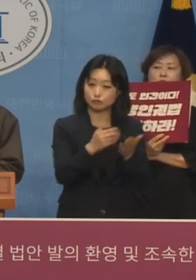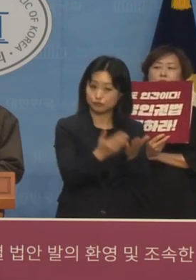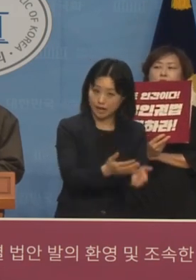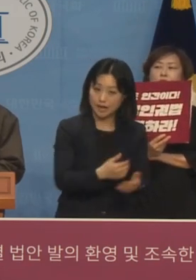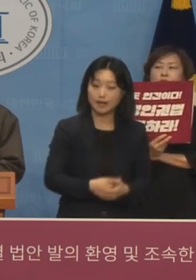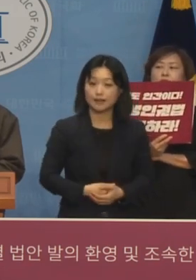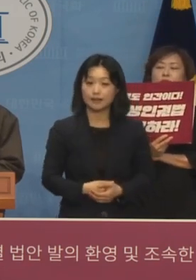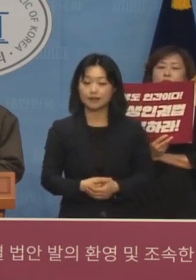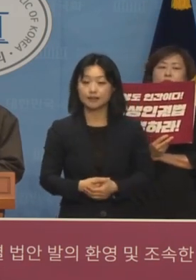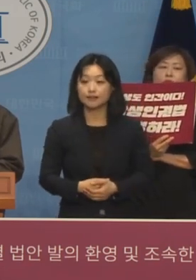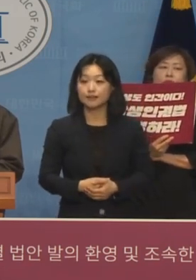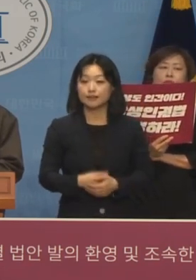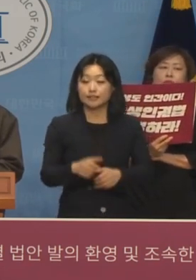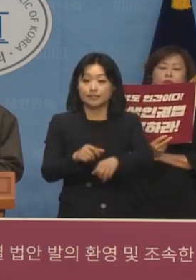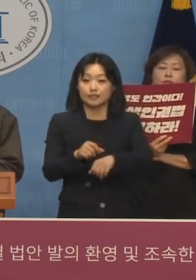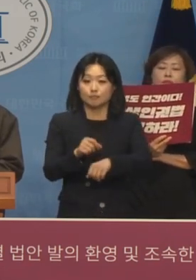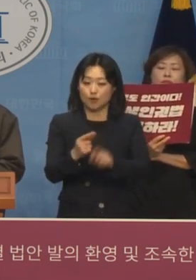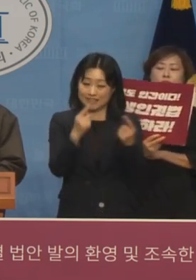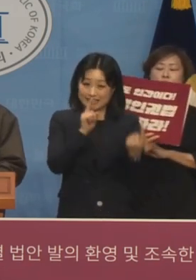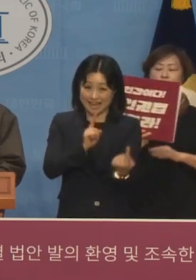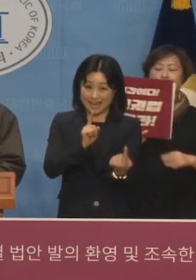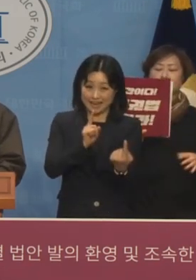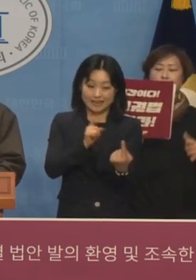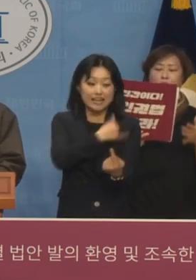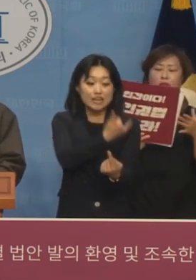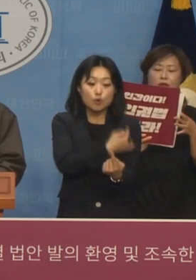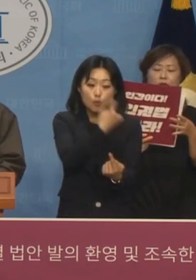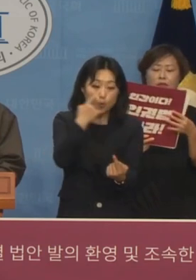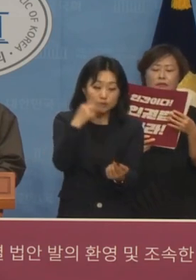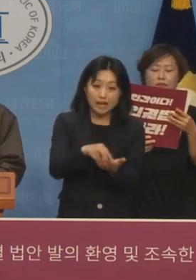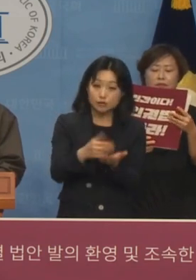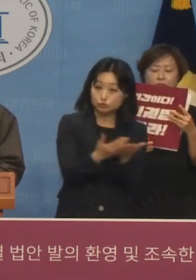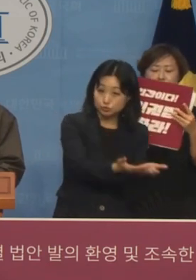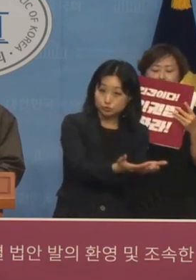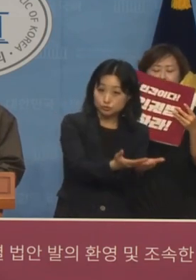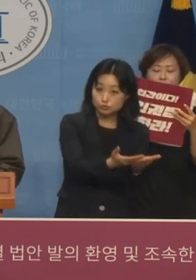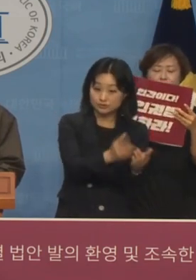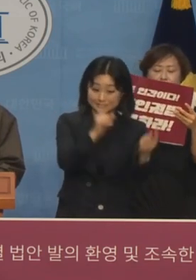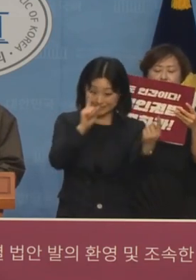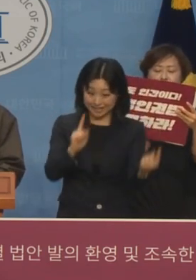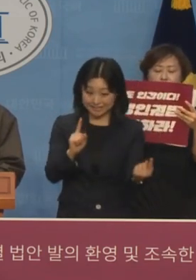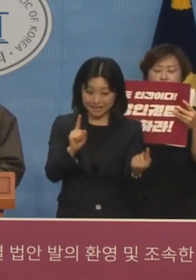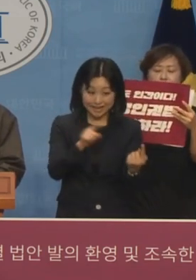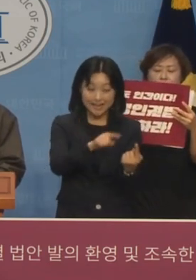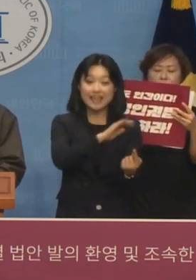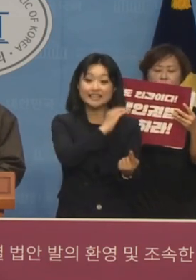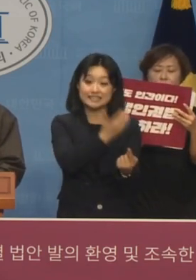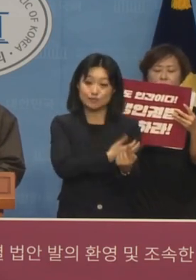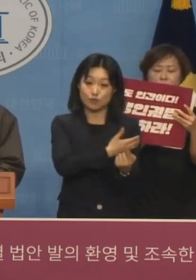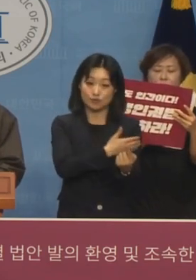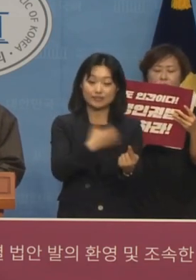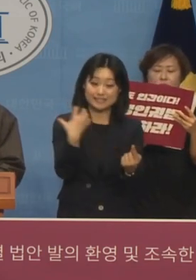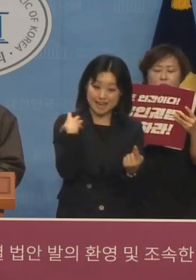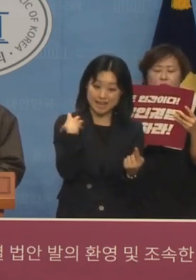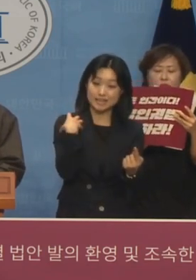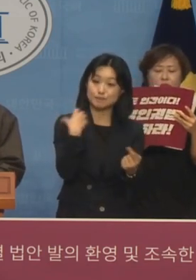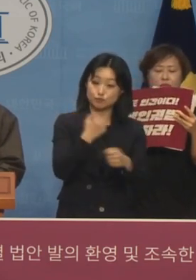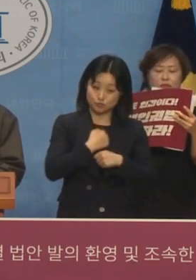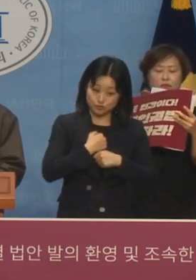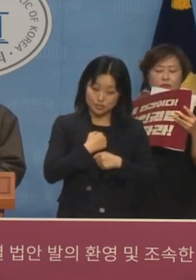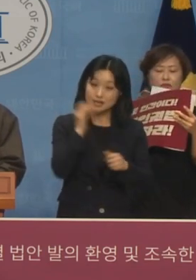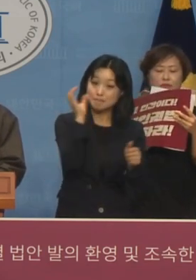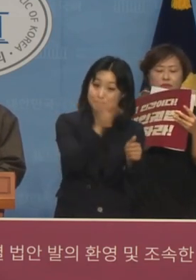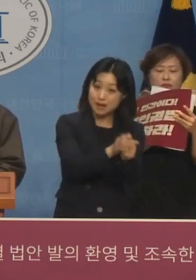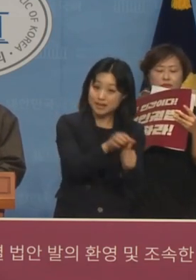있습니다. 사실 특정 대상의 인권을 보장하고자 하는 법안에 그 대상의 책임을 규정하거나 해석의 주의무를 규정하는